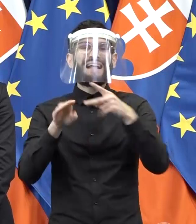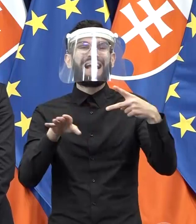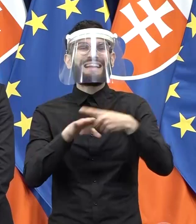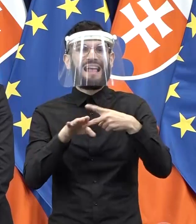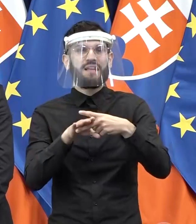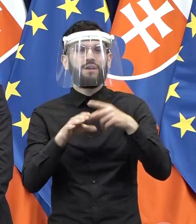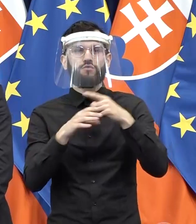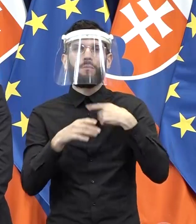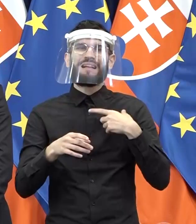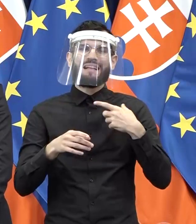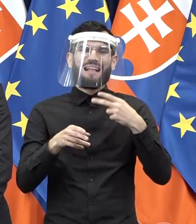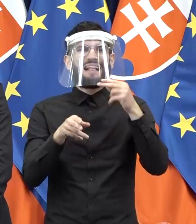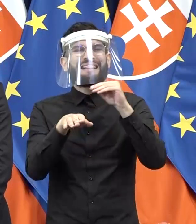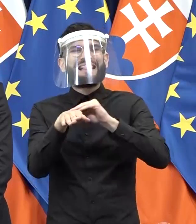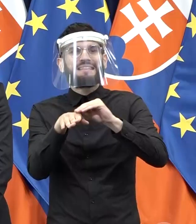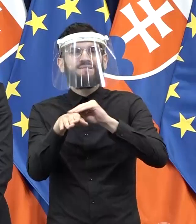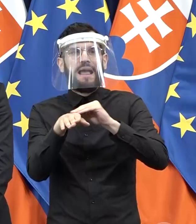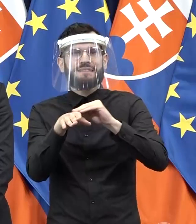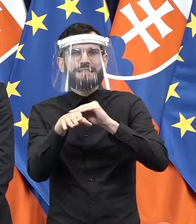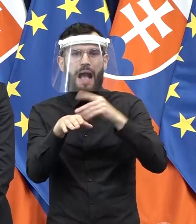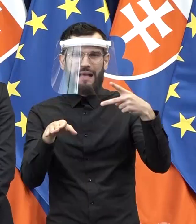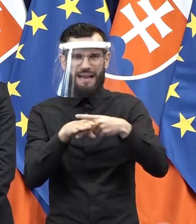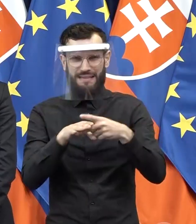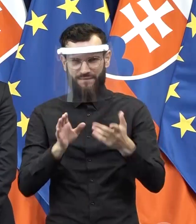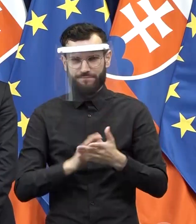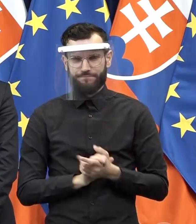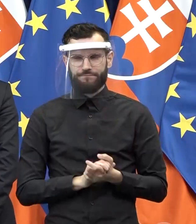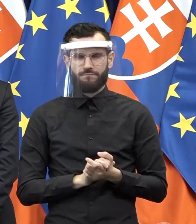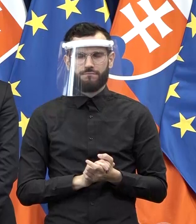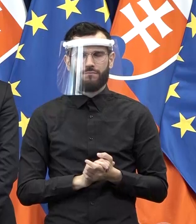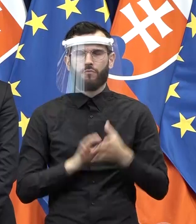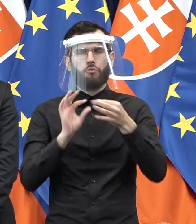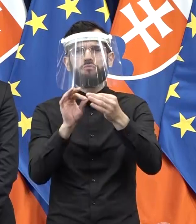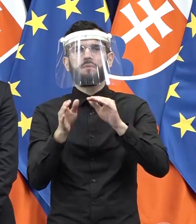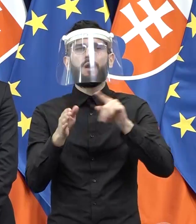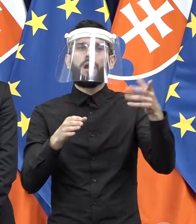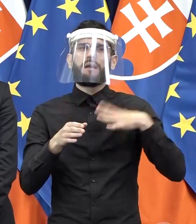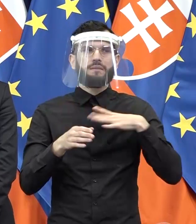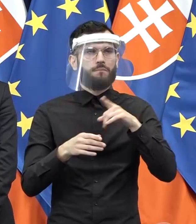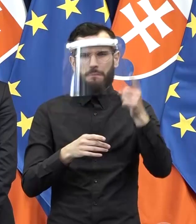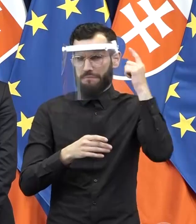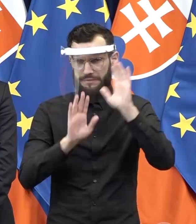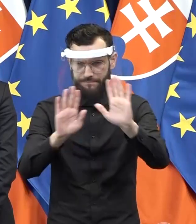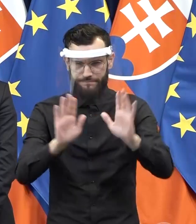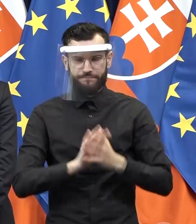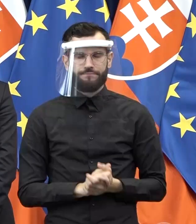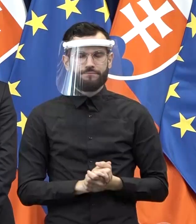prostriedky, ktoré sa tam dnes nenachádzajú, ale povedzme si, to je taká technikália, mimo toho, aby to ľudím príliš zaujímalo.